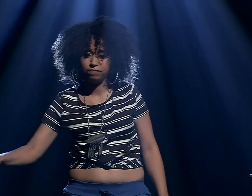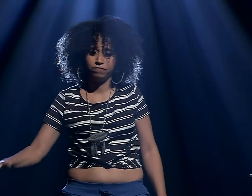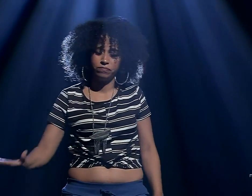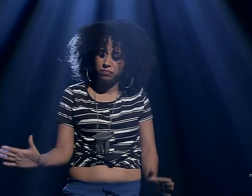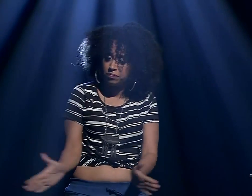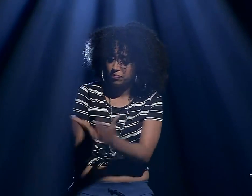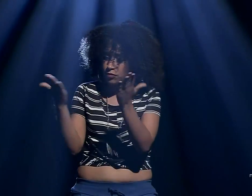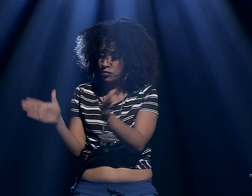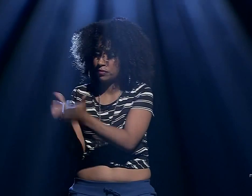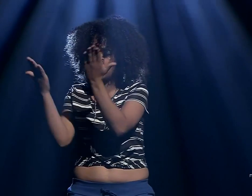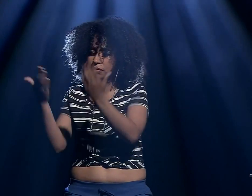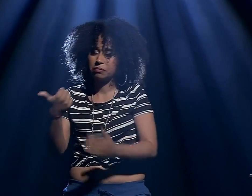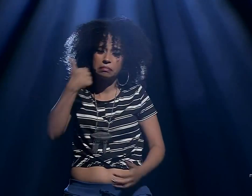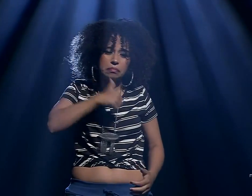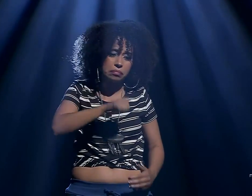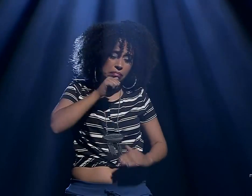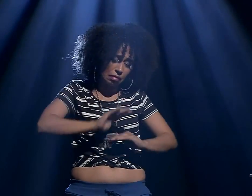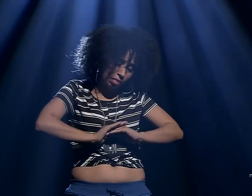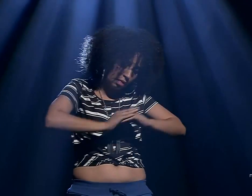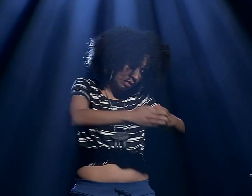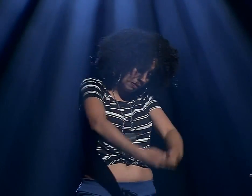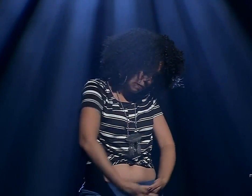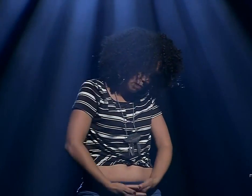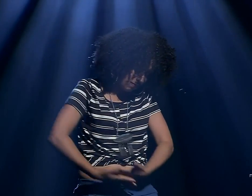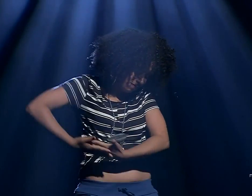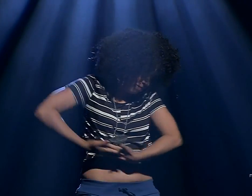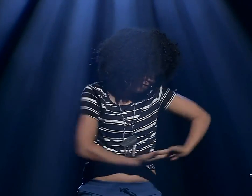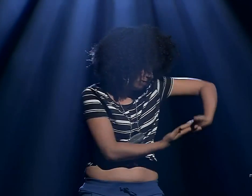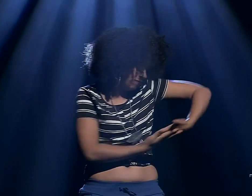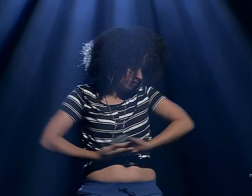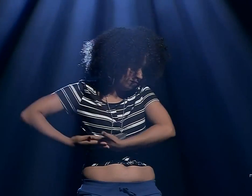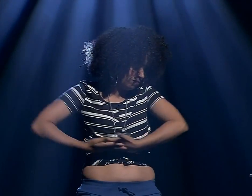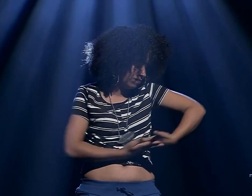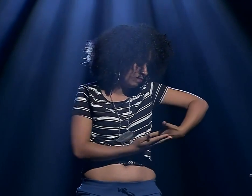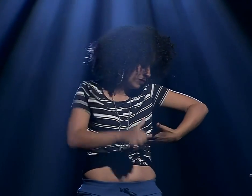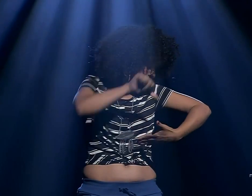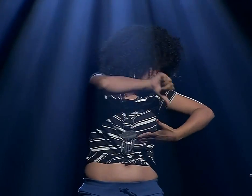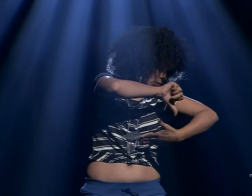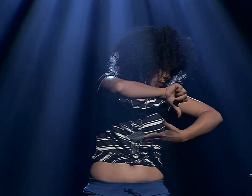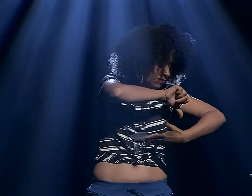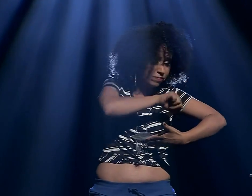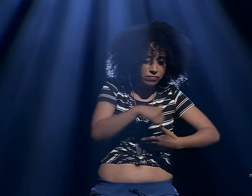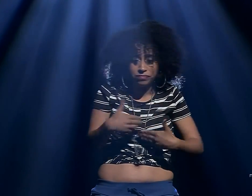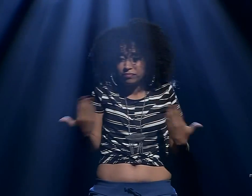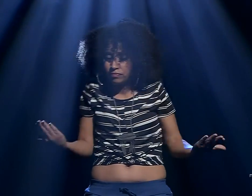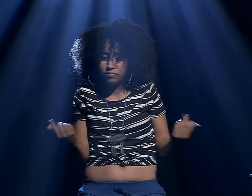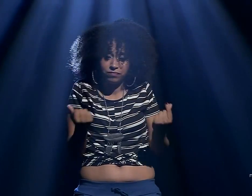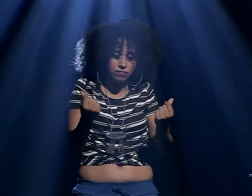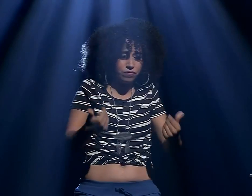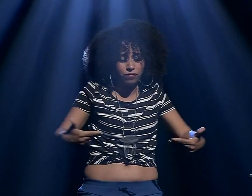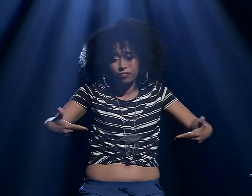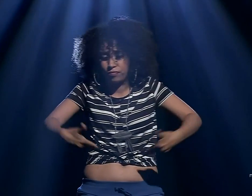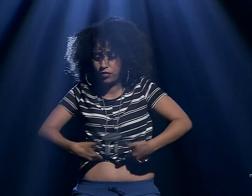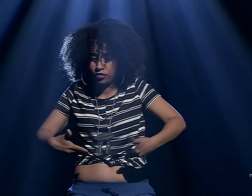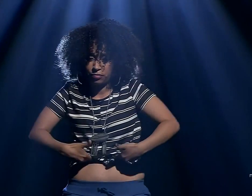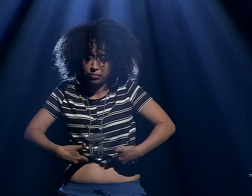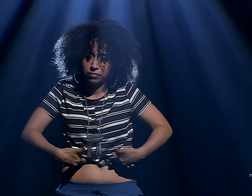a minha mãe esperando mais um bebê que sentia fome sem grana não tenho que